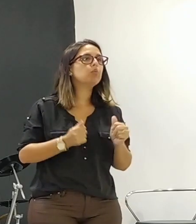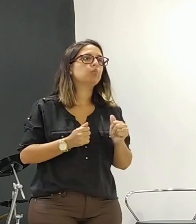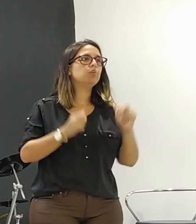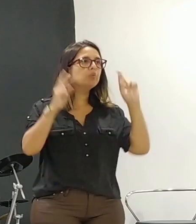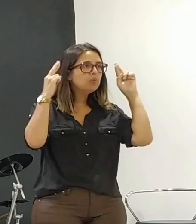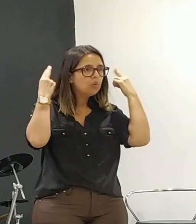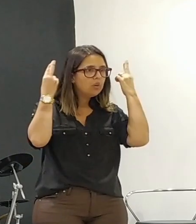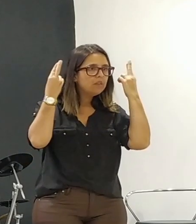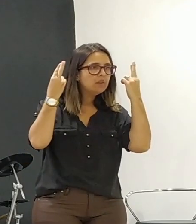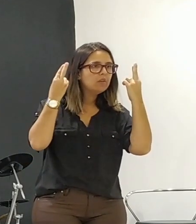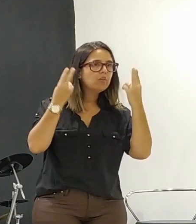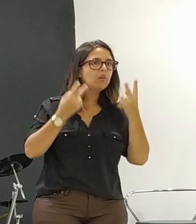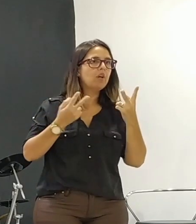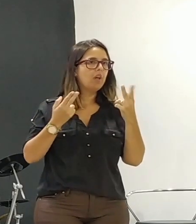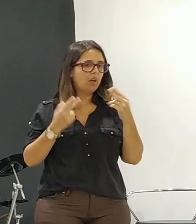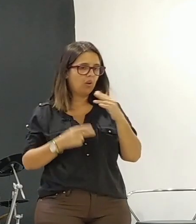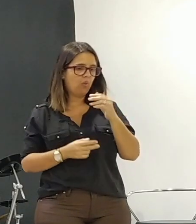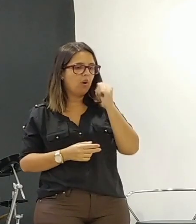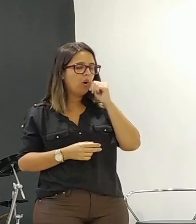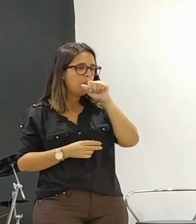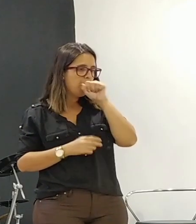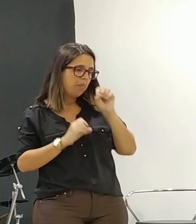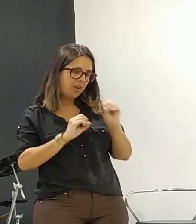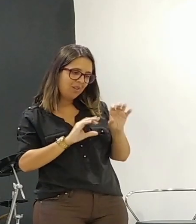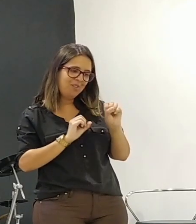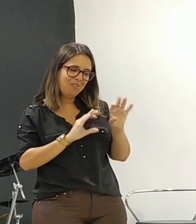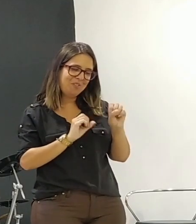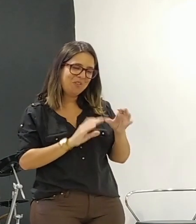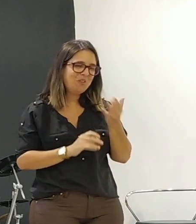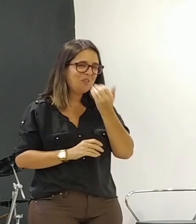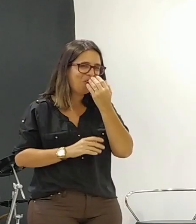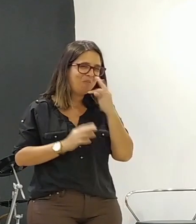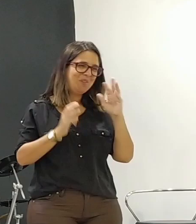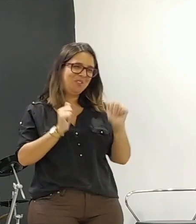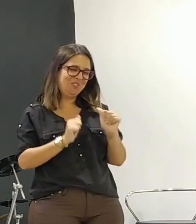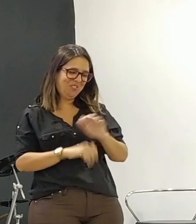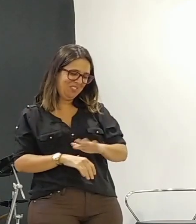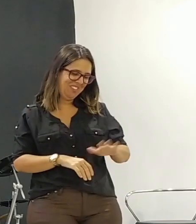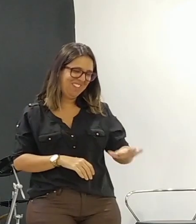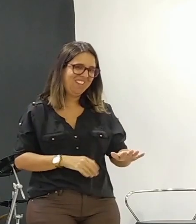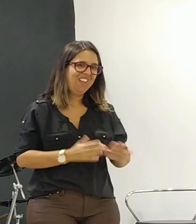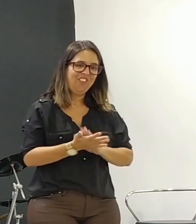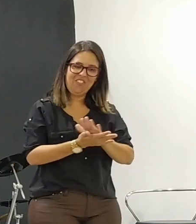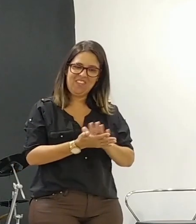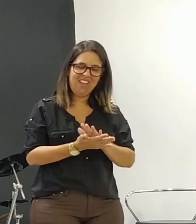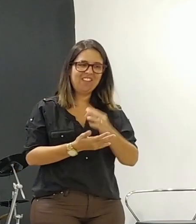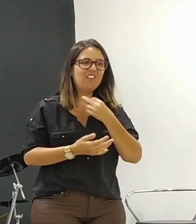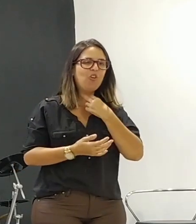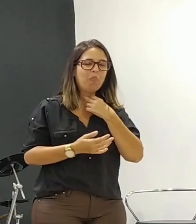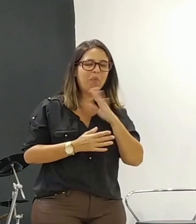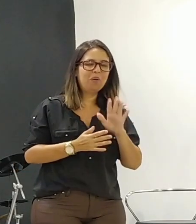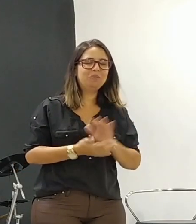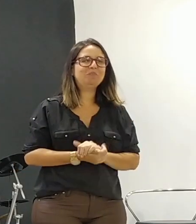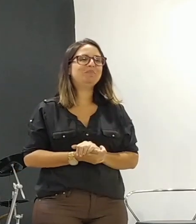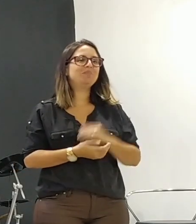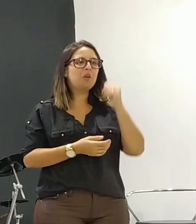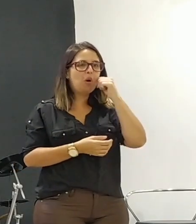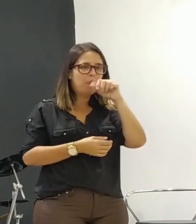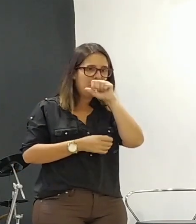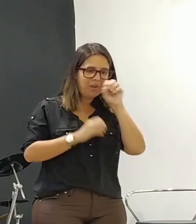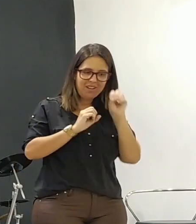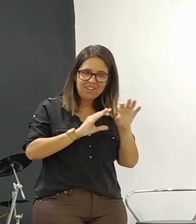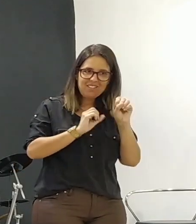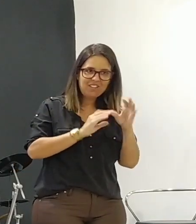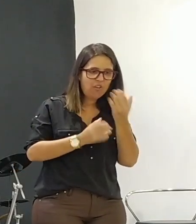Faz igual a mamãe disse para você quando você era pequeno. Coma tudo, meu filho. Não deixa nada, hein? Não era assim que a mamãe falava? Pegava